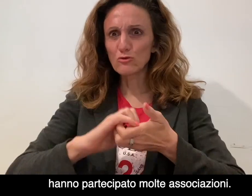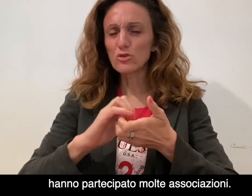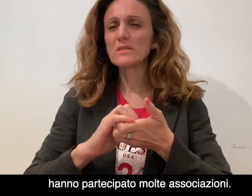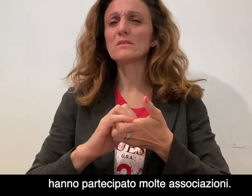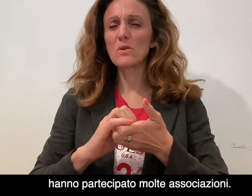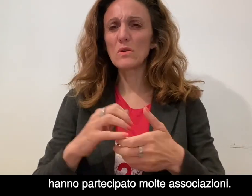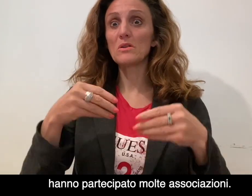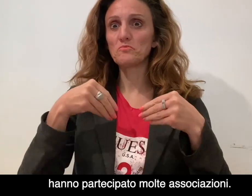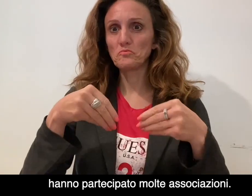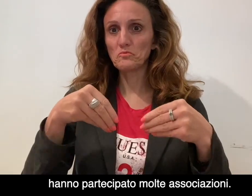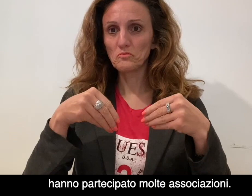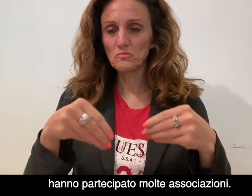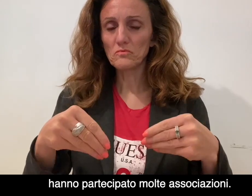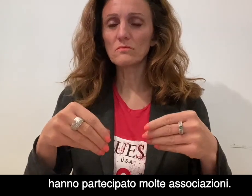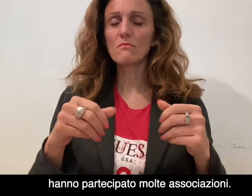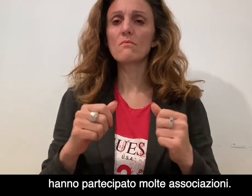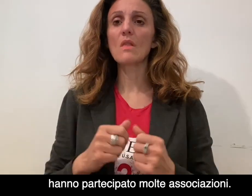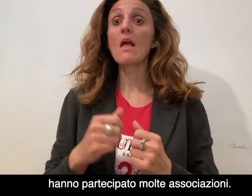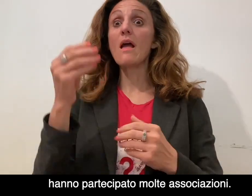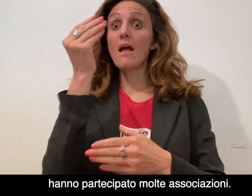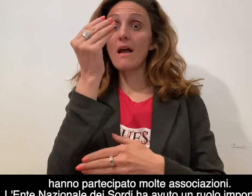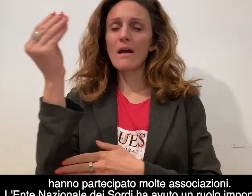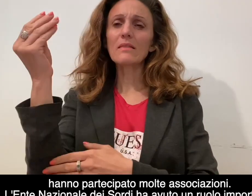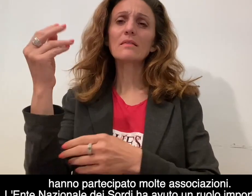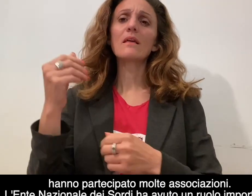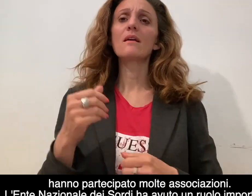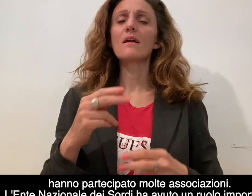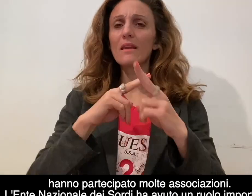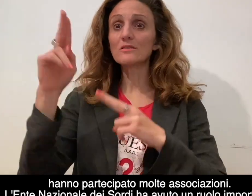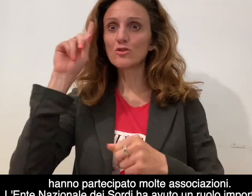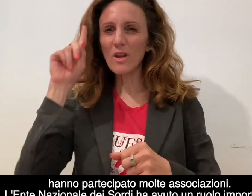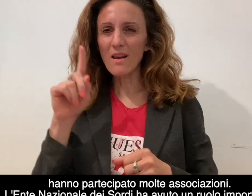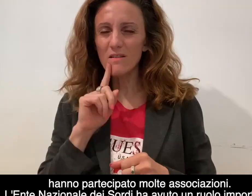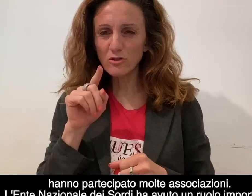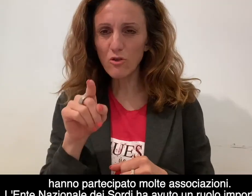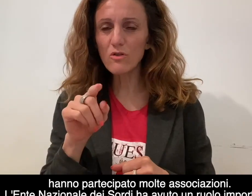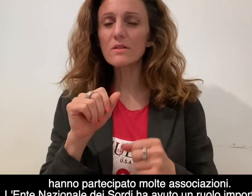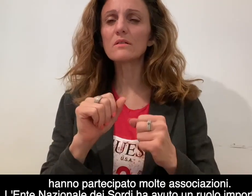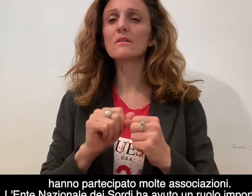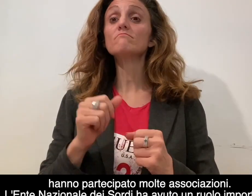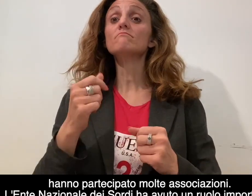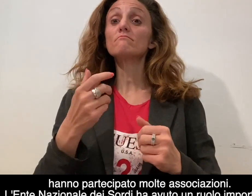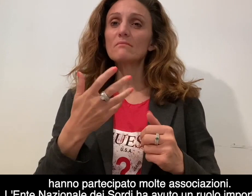associazioni e anche nazionale dei sordi in quell'occasione ha avuto un ruolo